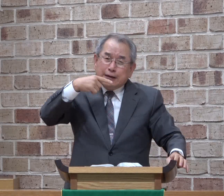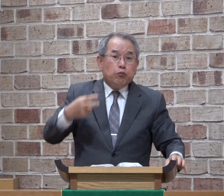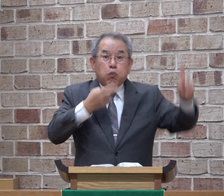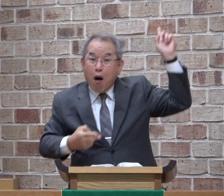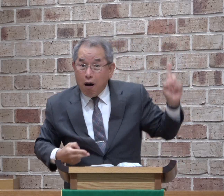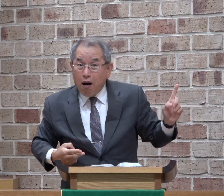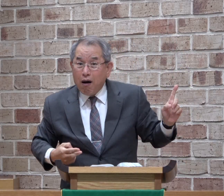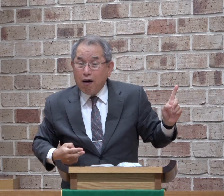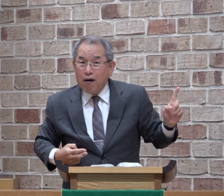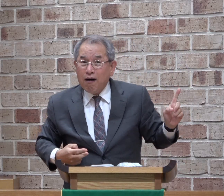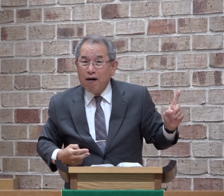실수 없으신